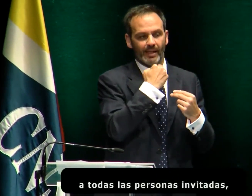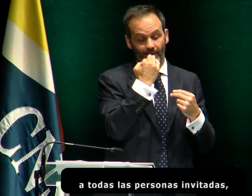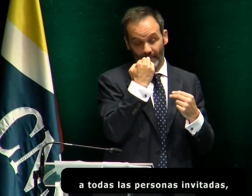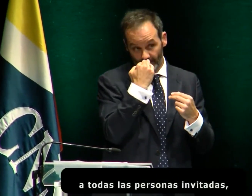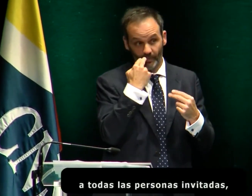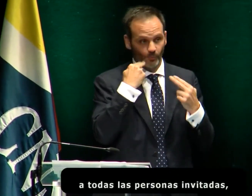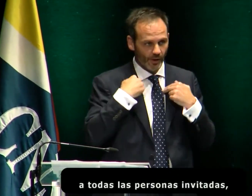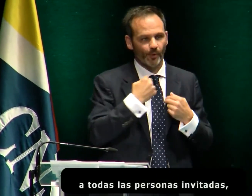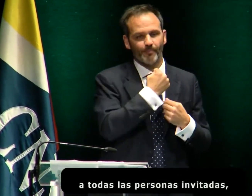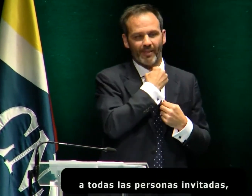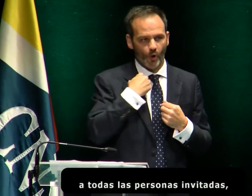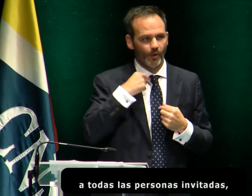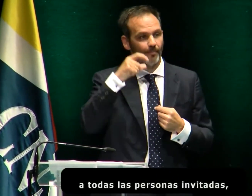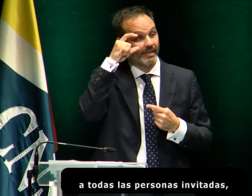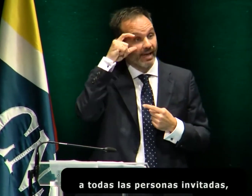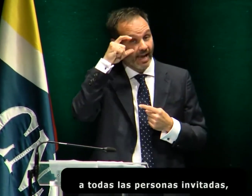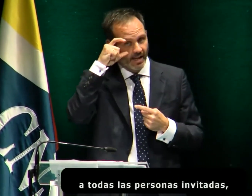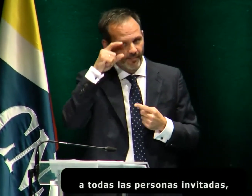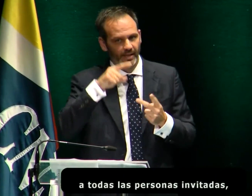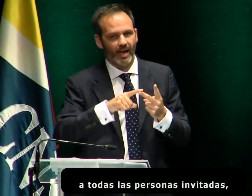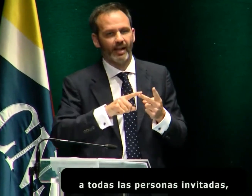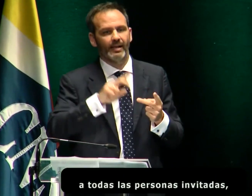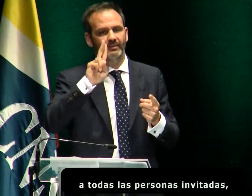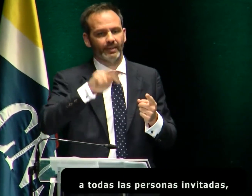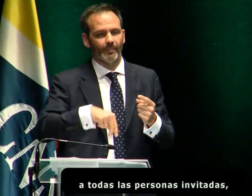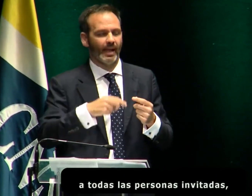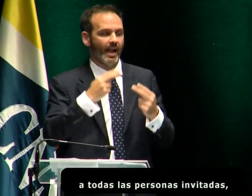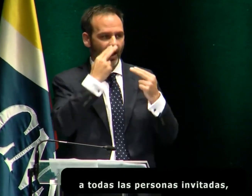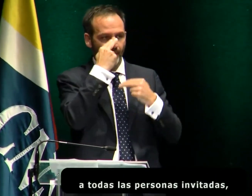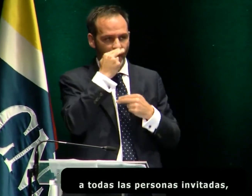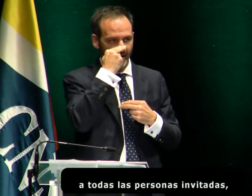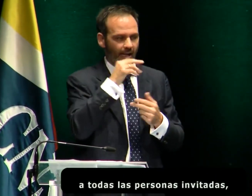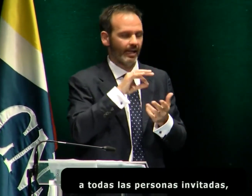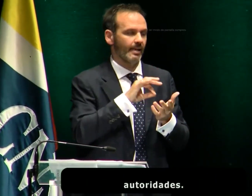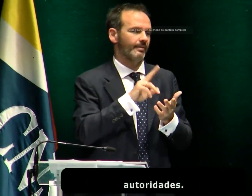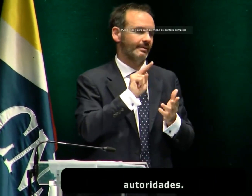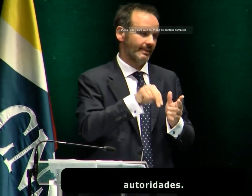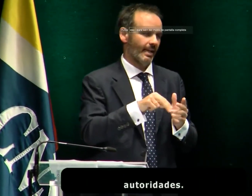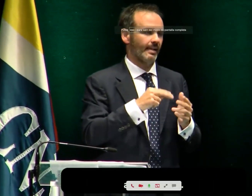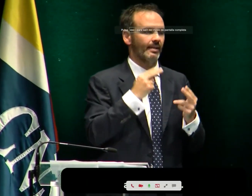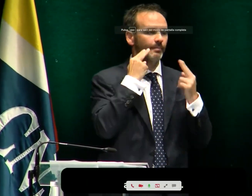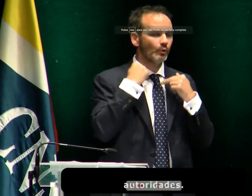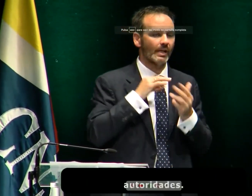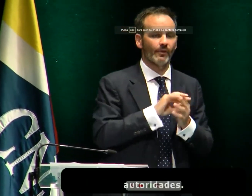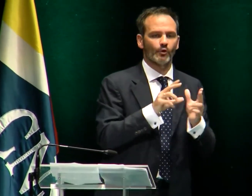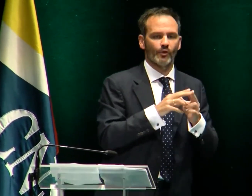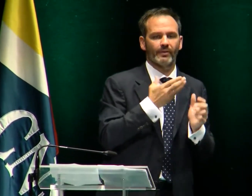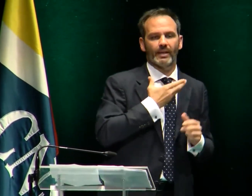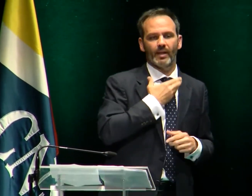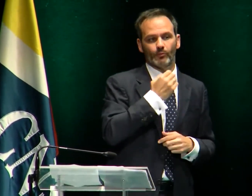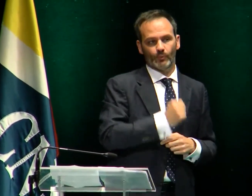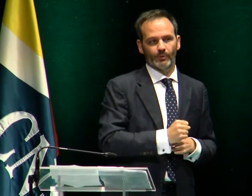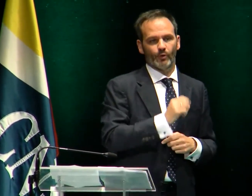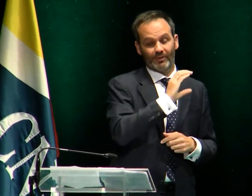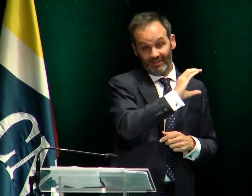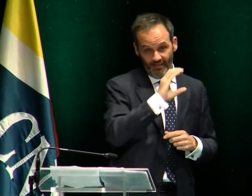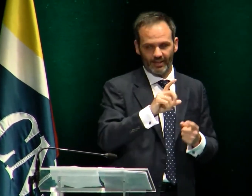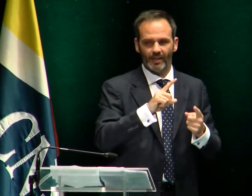También a las diputaciones de Badajoz y de Cáceres, también por acompañarnos. Amelia, que está por aquí